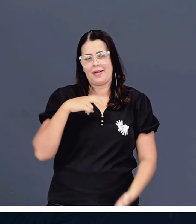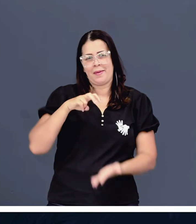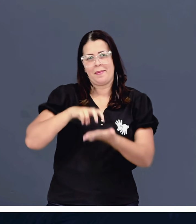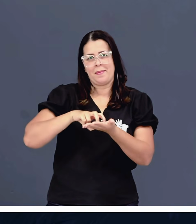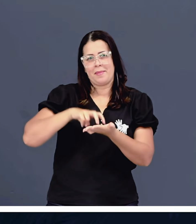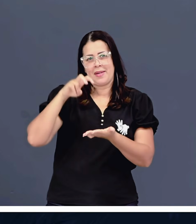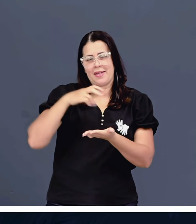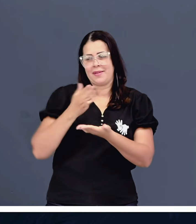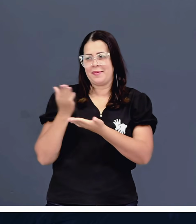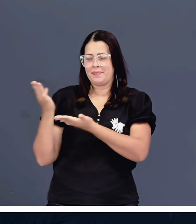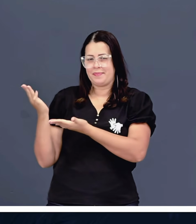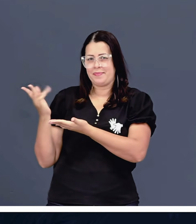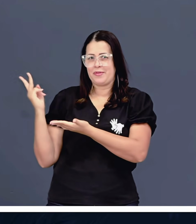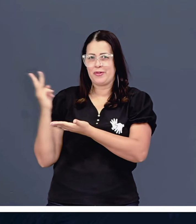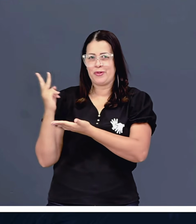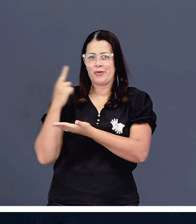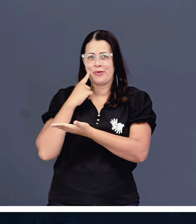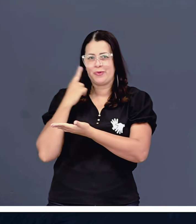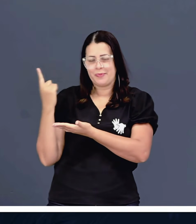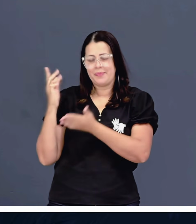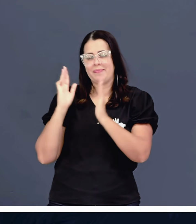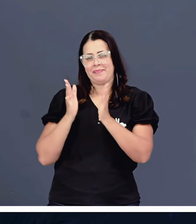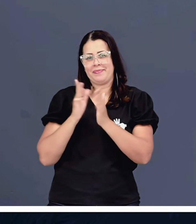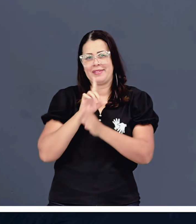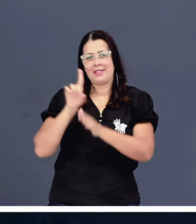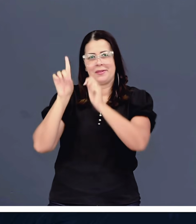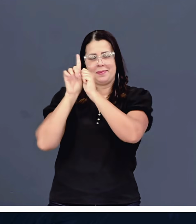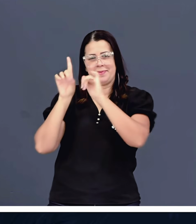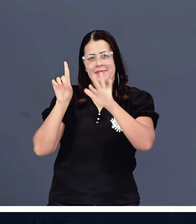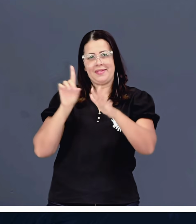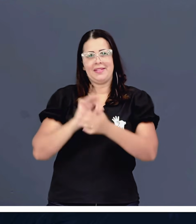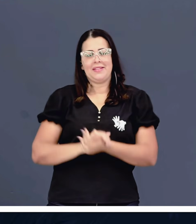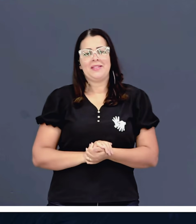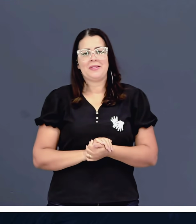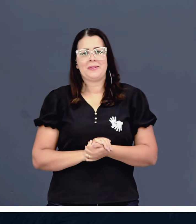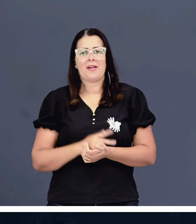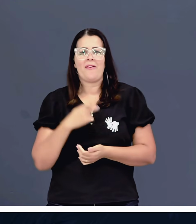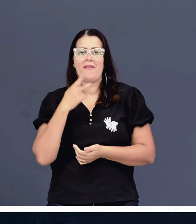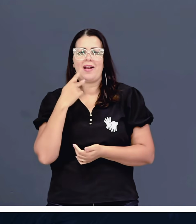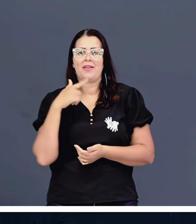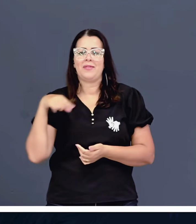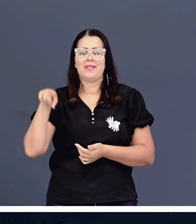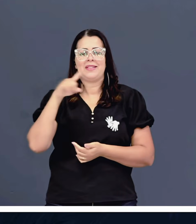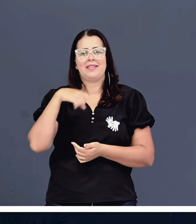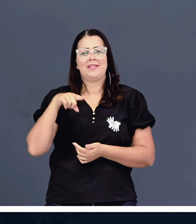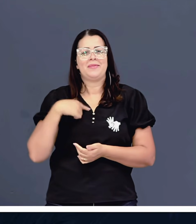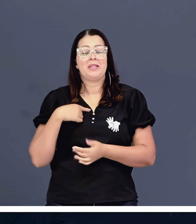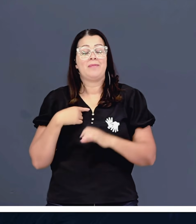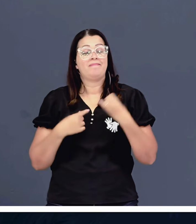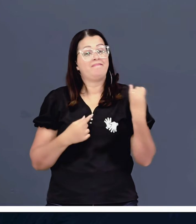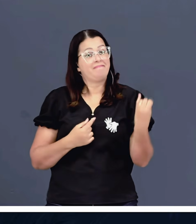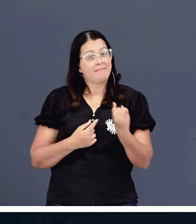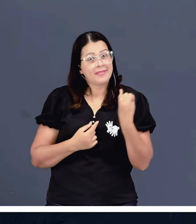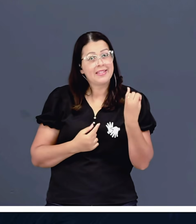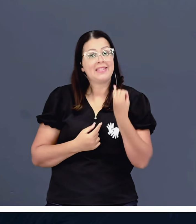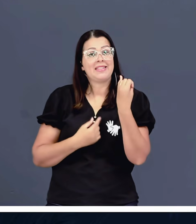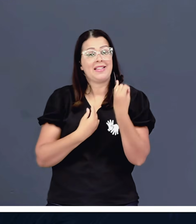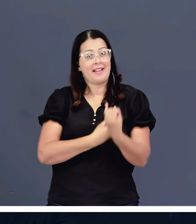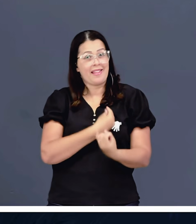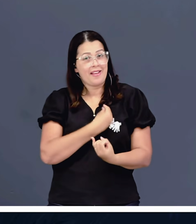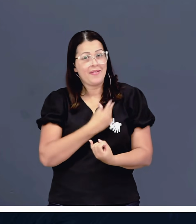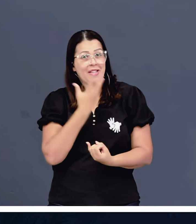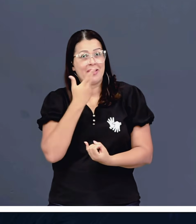manhã é a Jéssica e o Isaac. Que Deus abençoe vocês. Quero dizer que vocês são muito importantes na